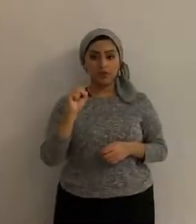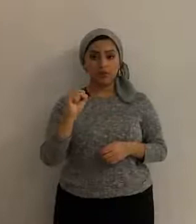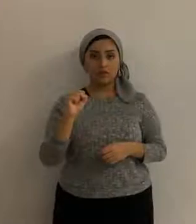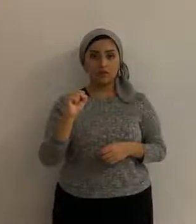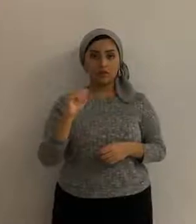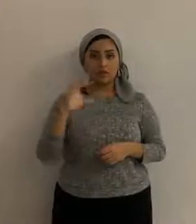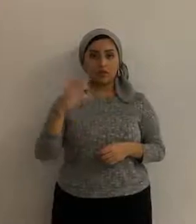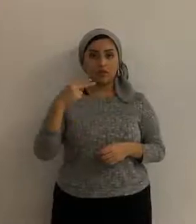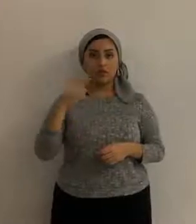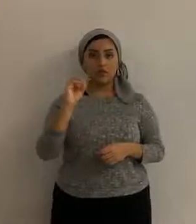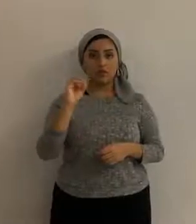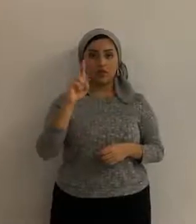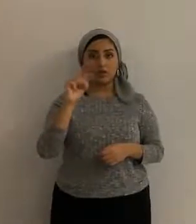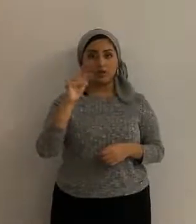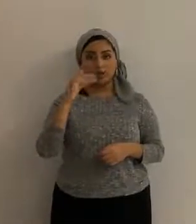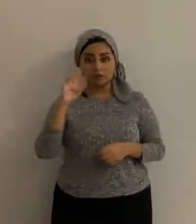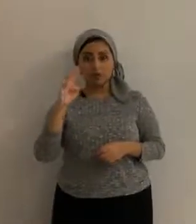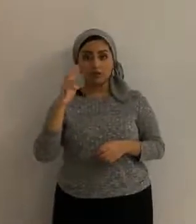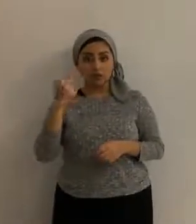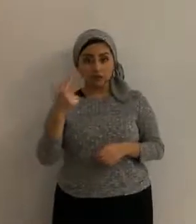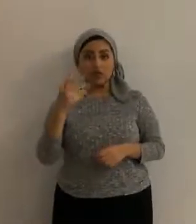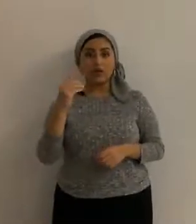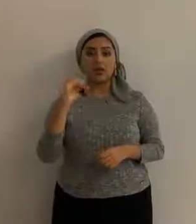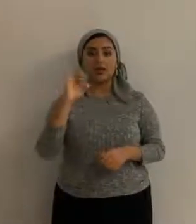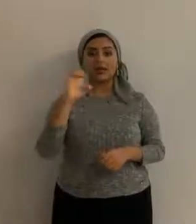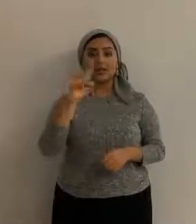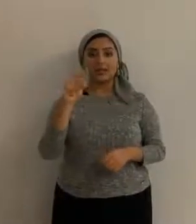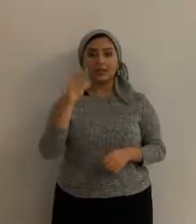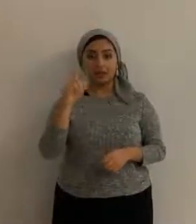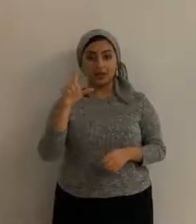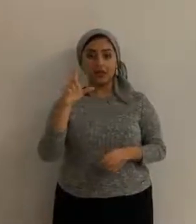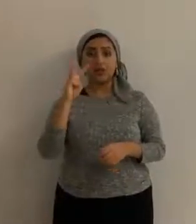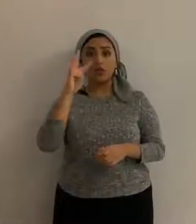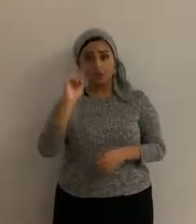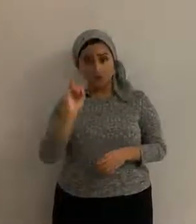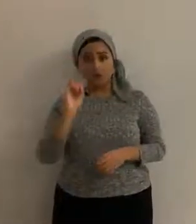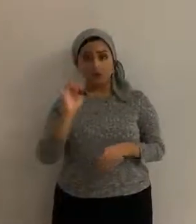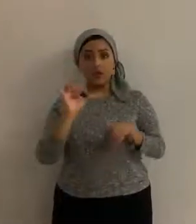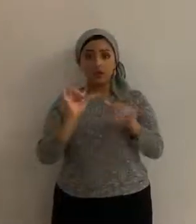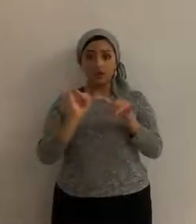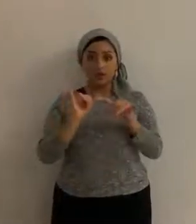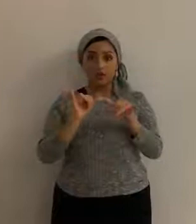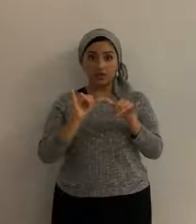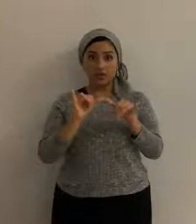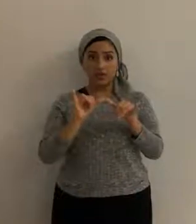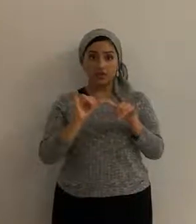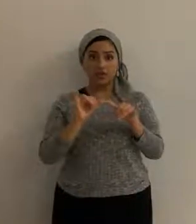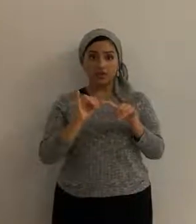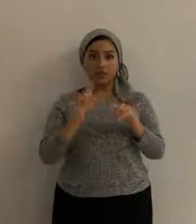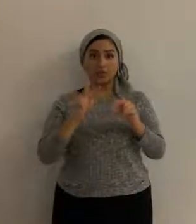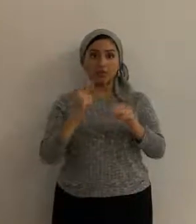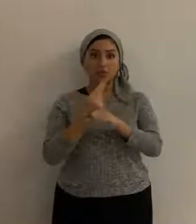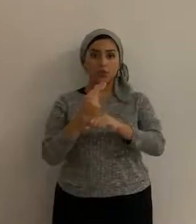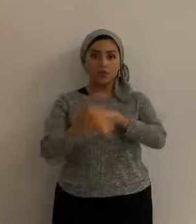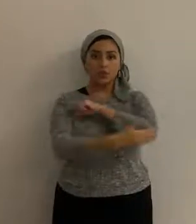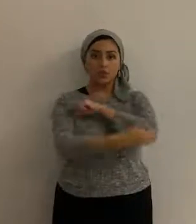Crónicas 3 y Ezequiel 40, y donde la unidad de medida es el codo. Aquí lo está manejando en el